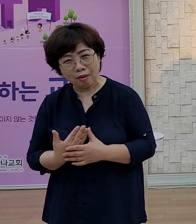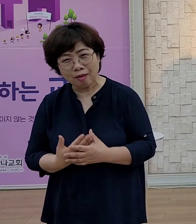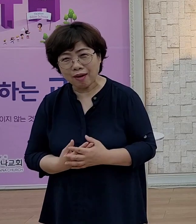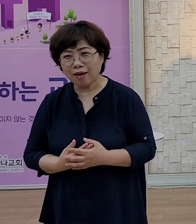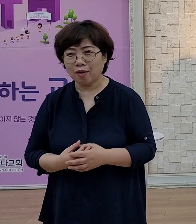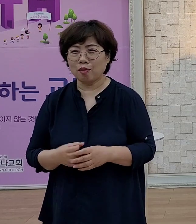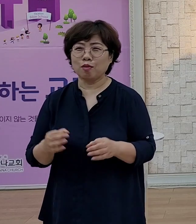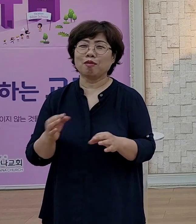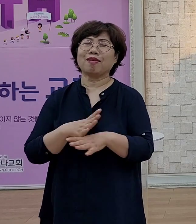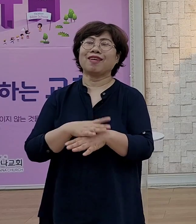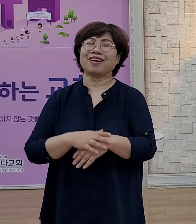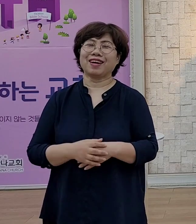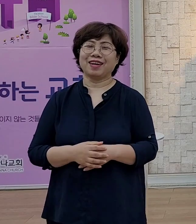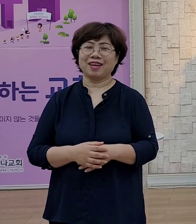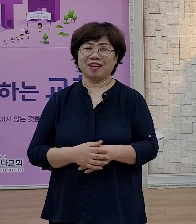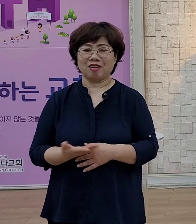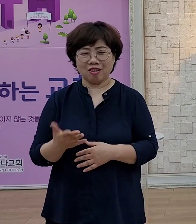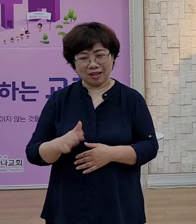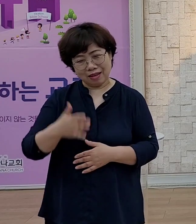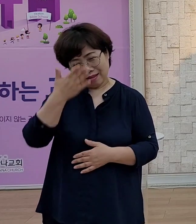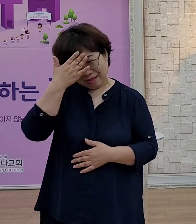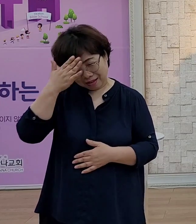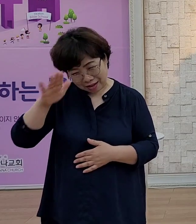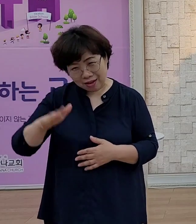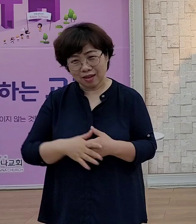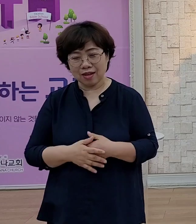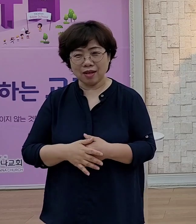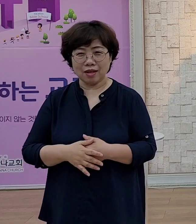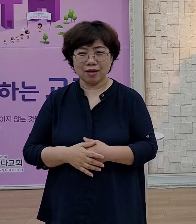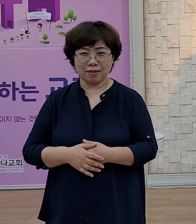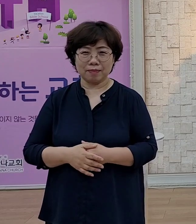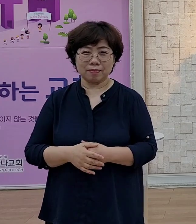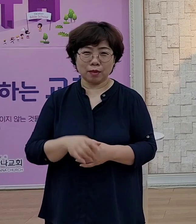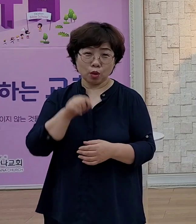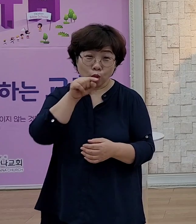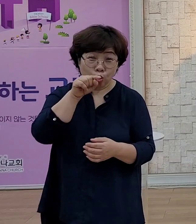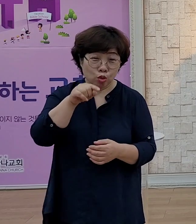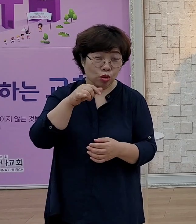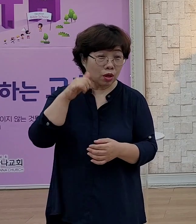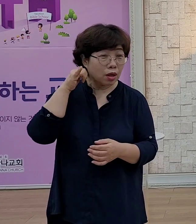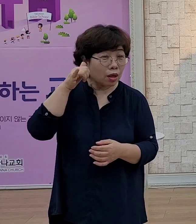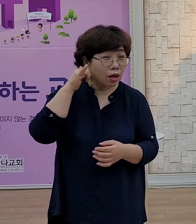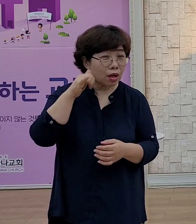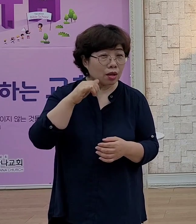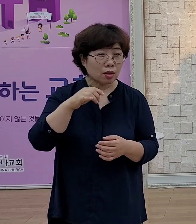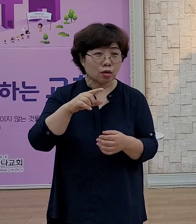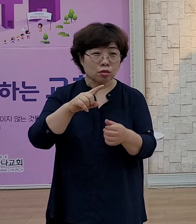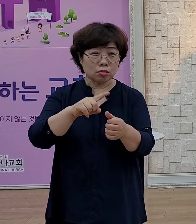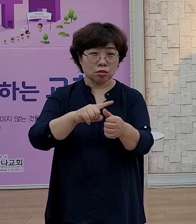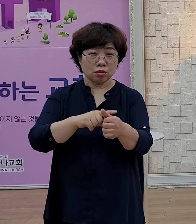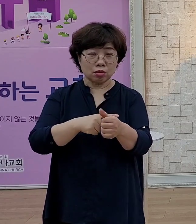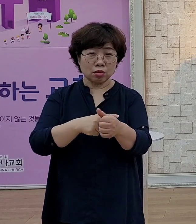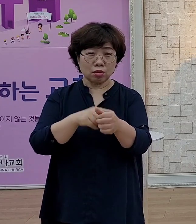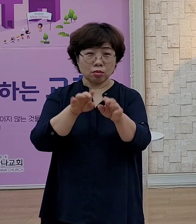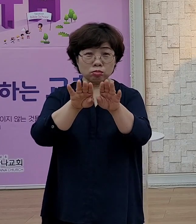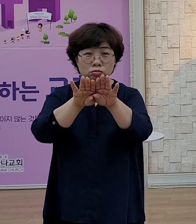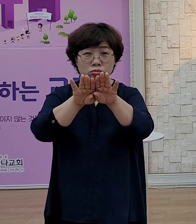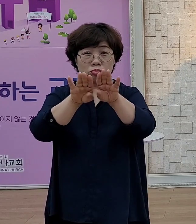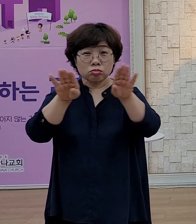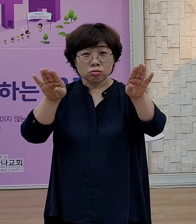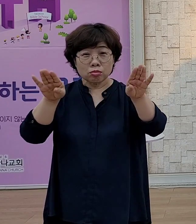애가 놀랬던지. 다행히도 경비원하고 통화를 하고 있는데 그게 스르르 하더니 문이 열리더랍니다.